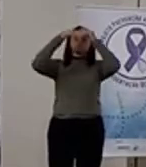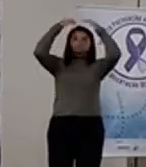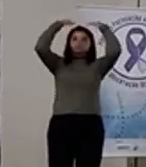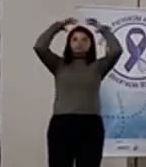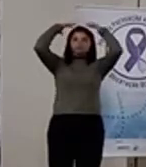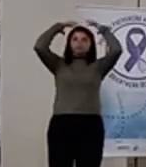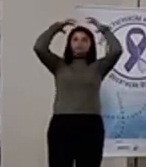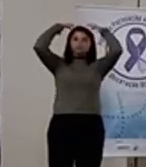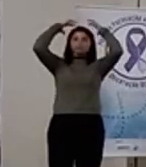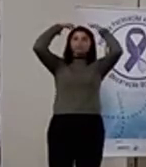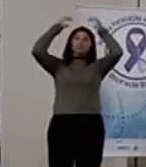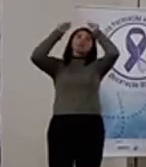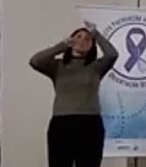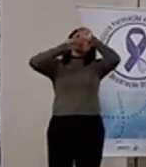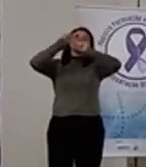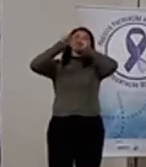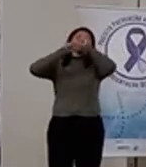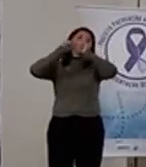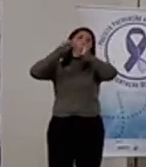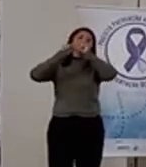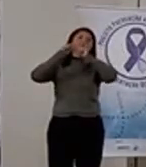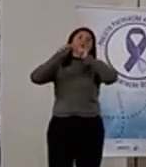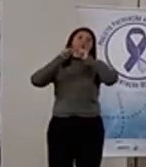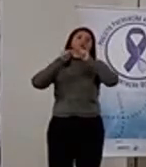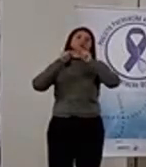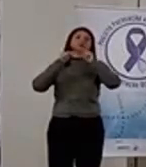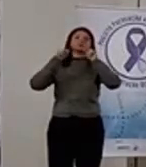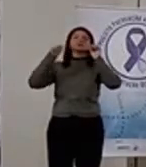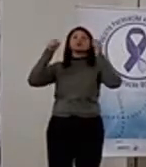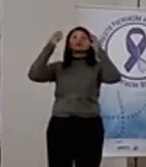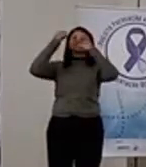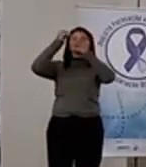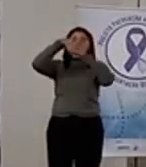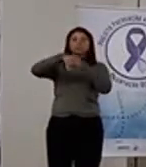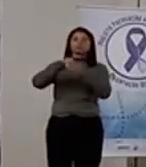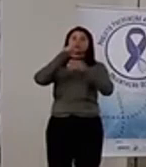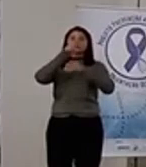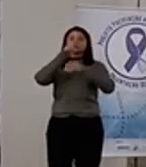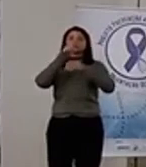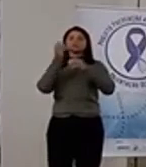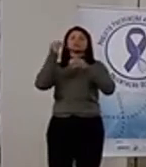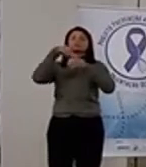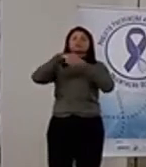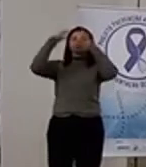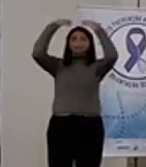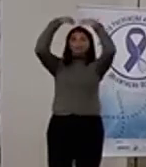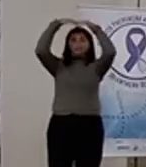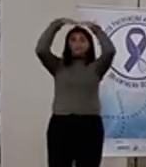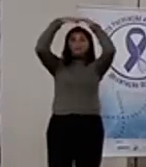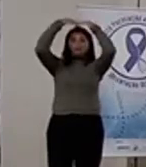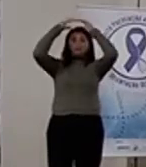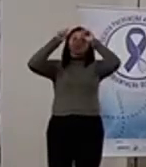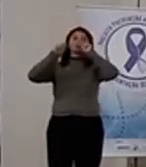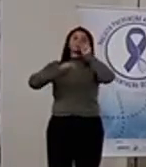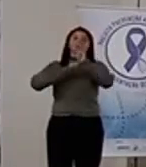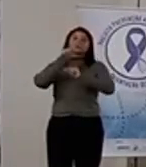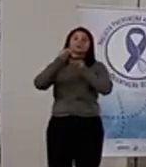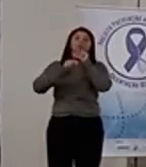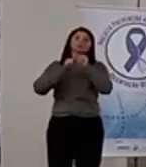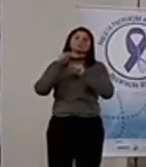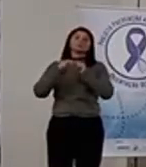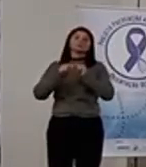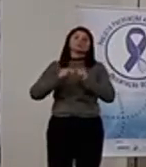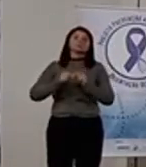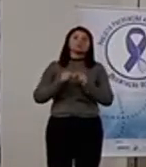do cérebro, ou o que a gente chama de holoprosencefalia. E isso pode ser presente em síndrome genética, sim, certo? Agora, um